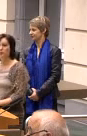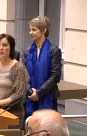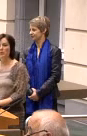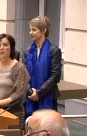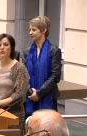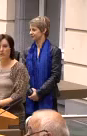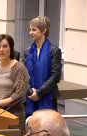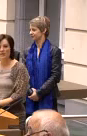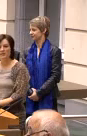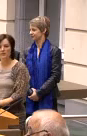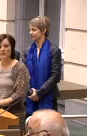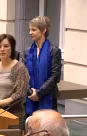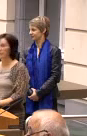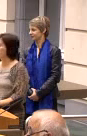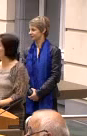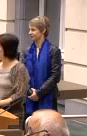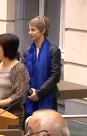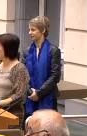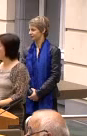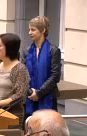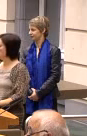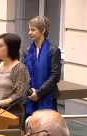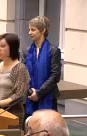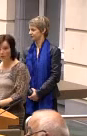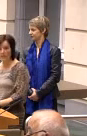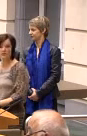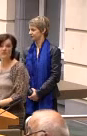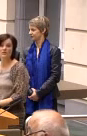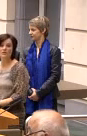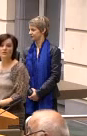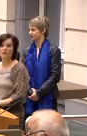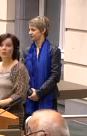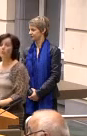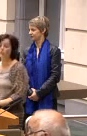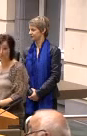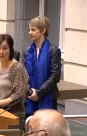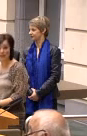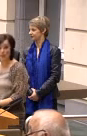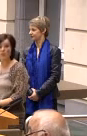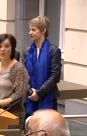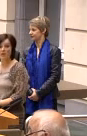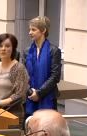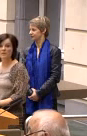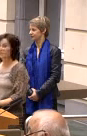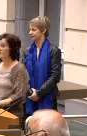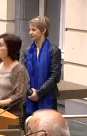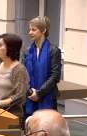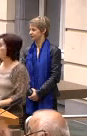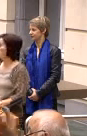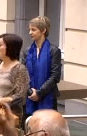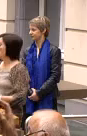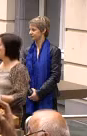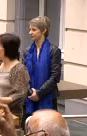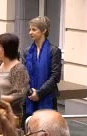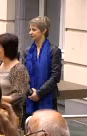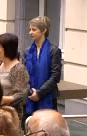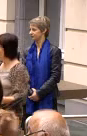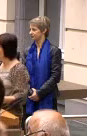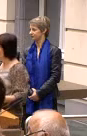wel wat veroorzaakt. Verbazing alom, verbolgenheid zelfs, onzekerheid ook bij heel wat mensen van wat kunnen we doen, wat kunnen